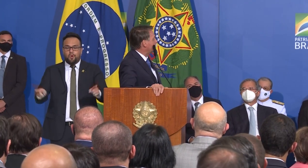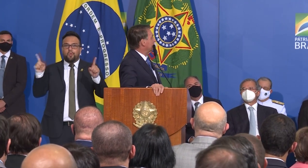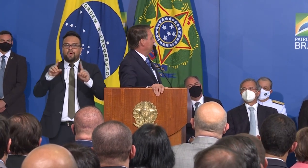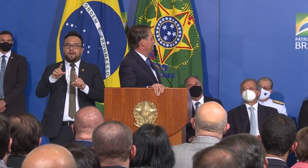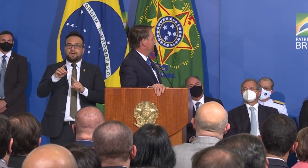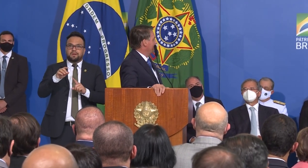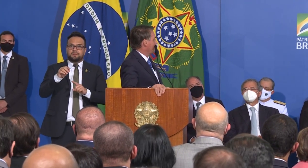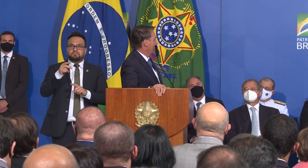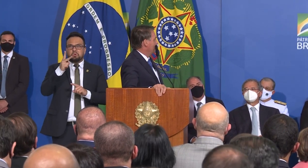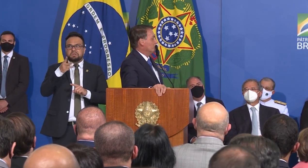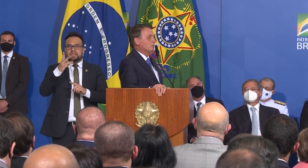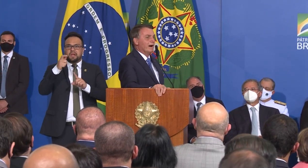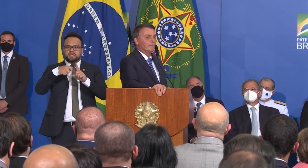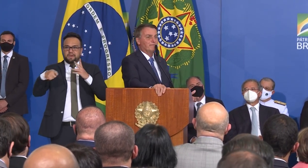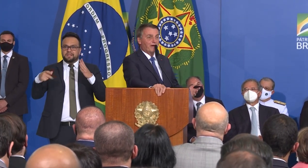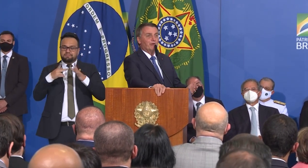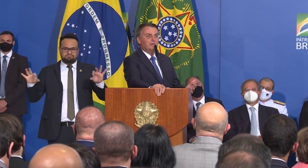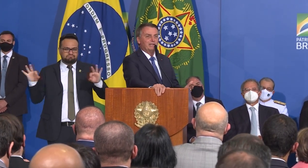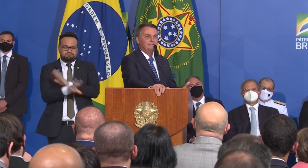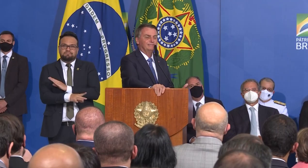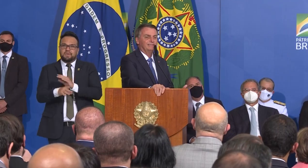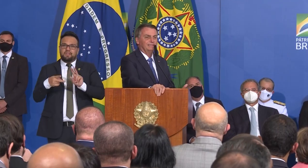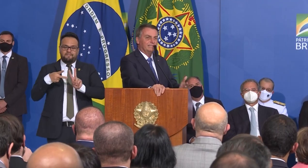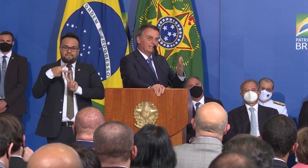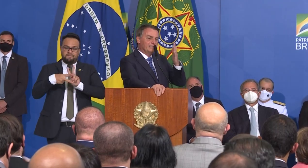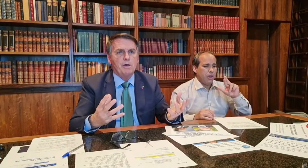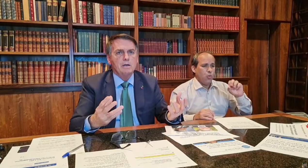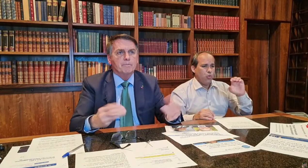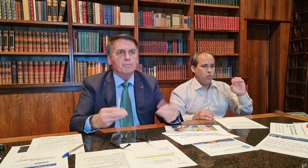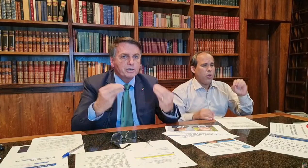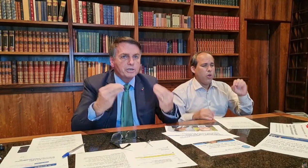el presidente del tribunal supremo electoral luis roberto barroso